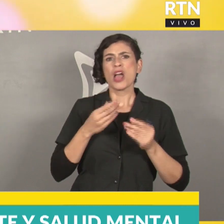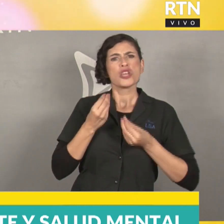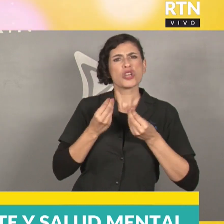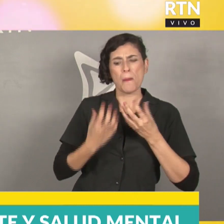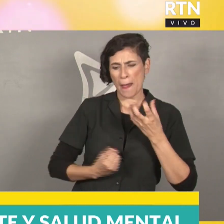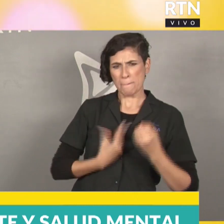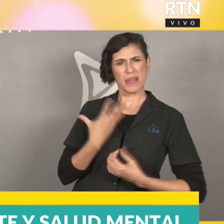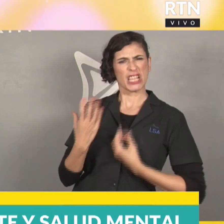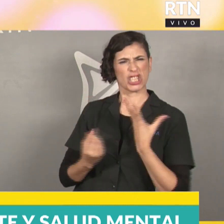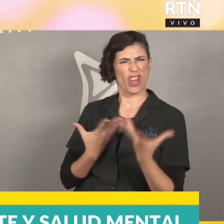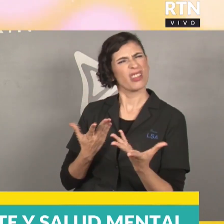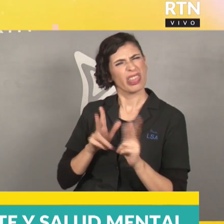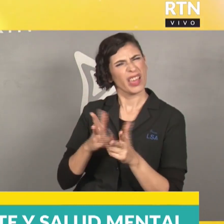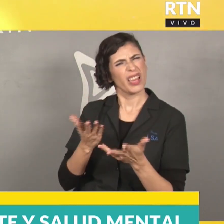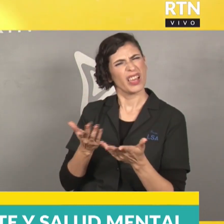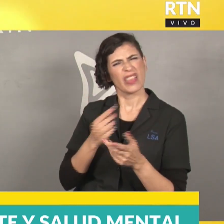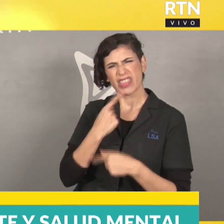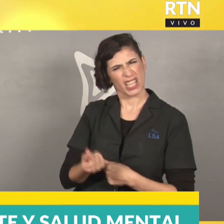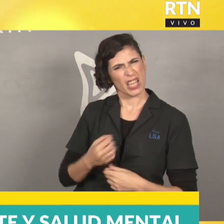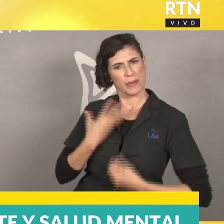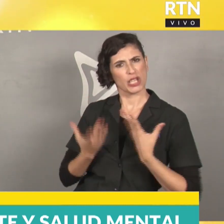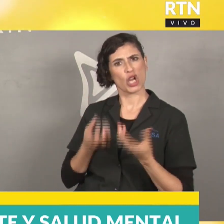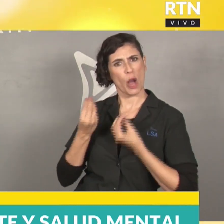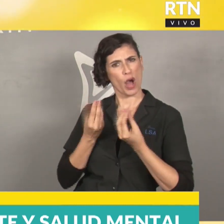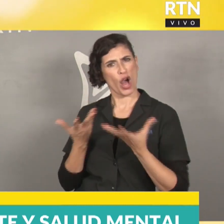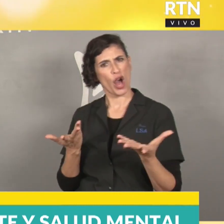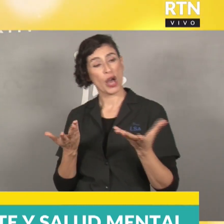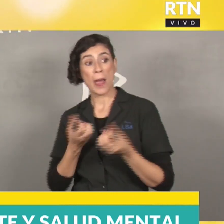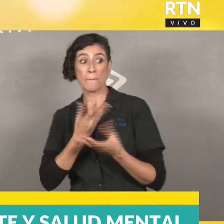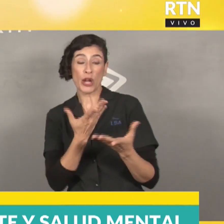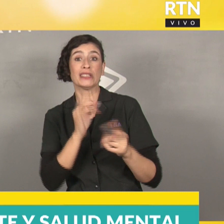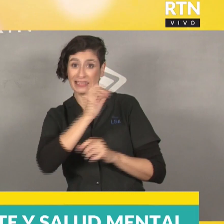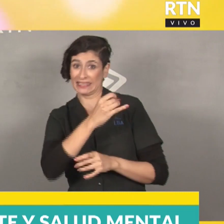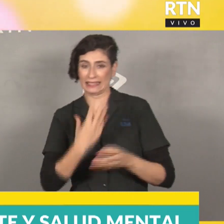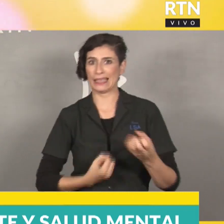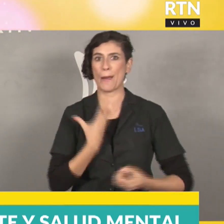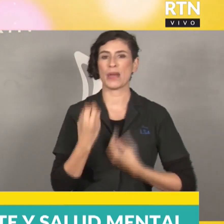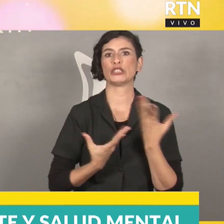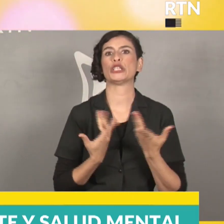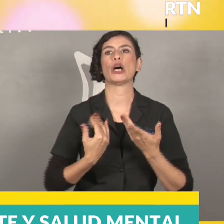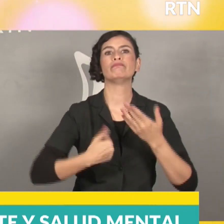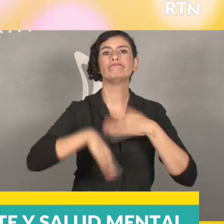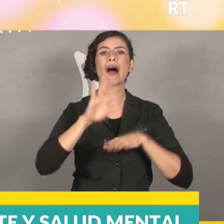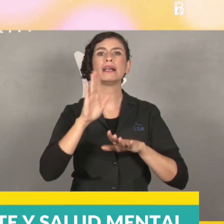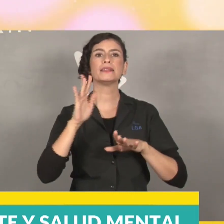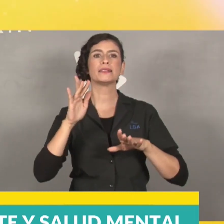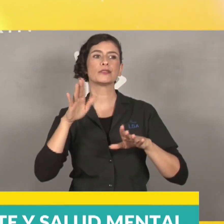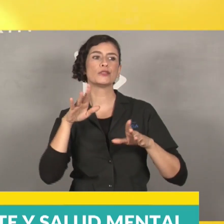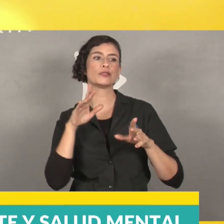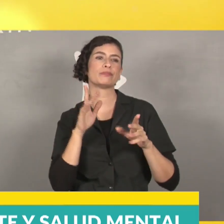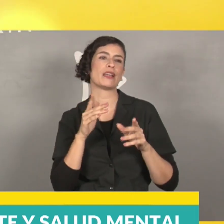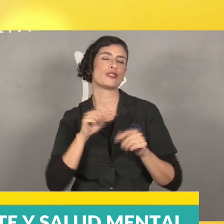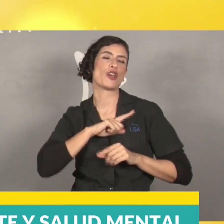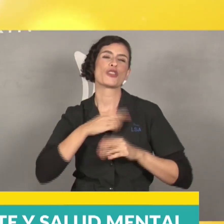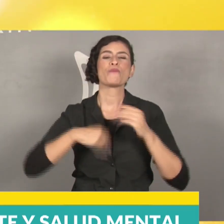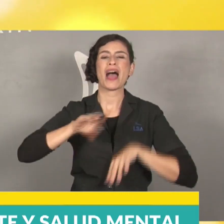de teatro? ¿Cómo es? Exploramos todos los lenguajes artísticos, pero hace tiempo que nos enamoramos